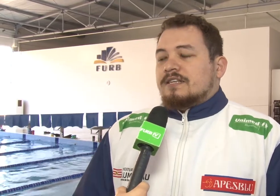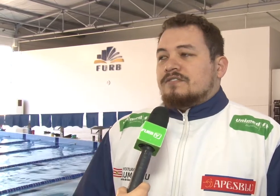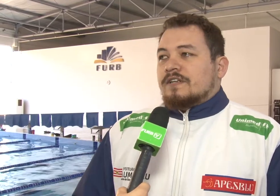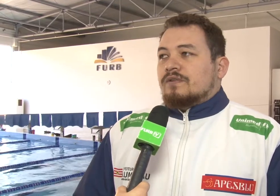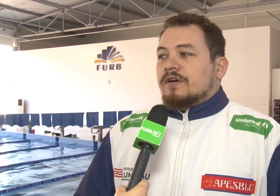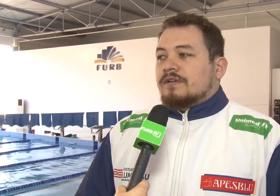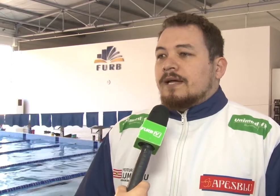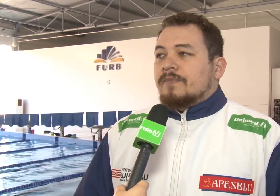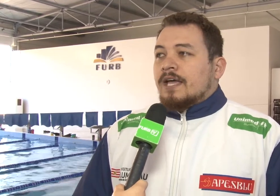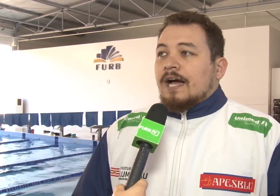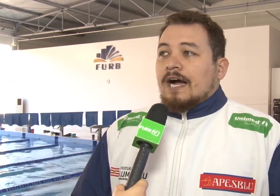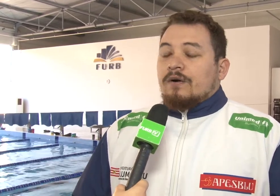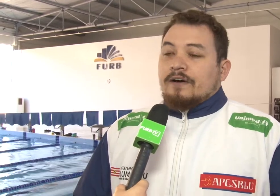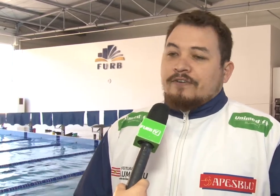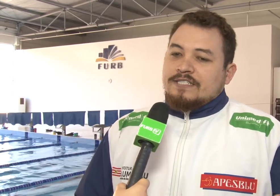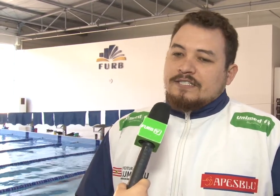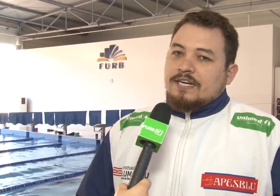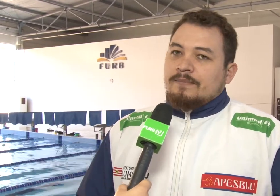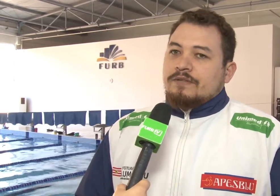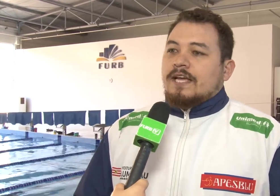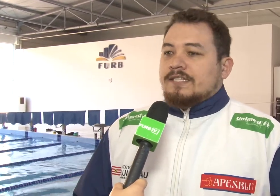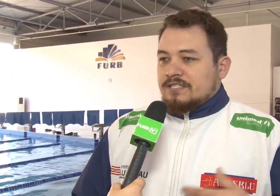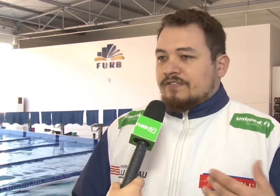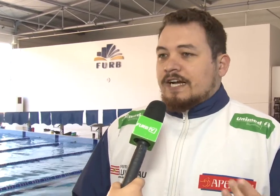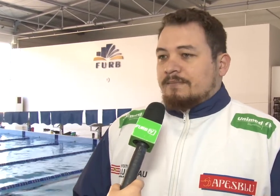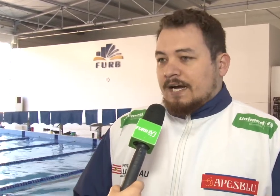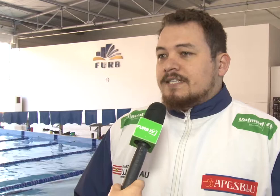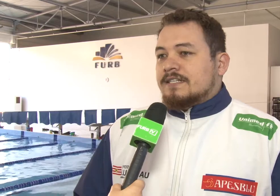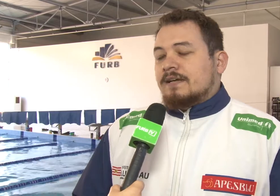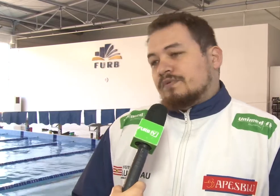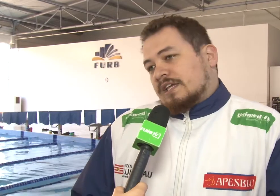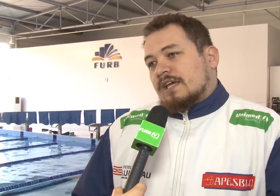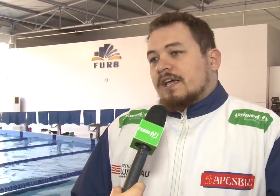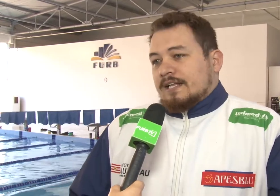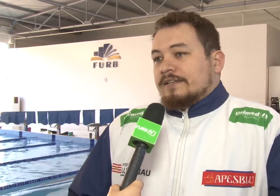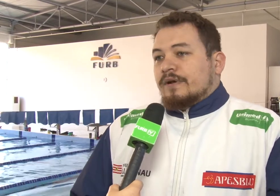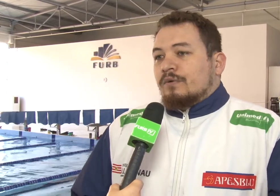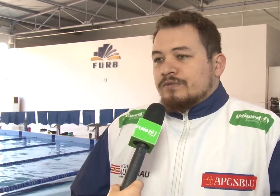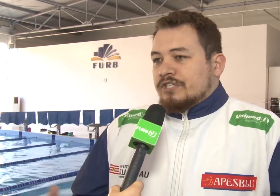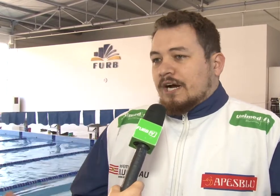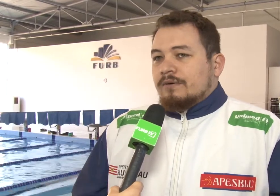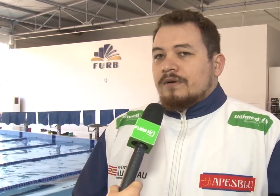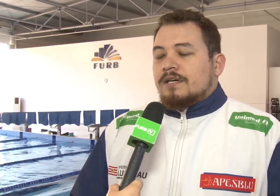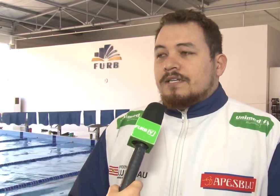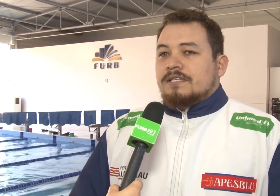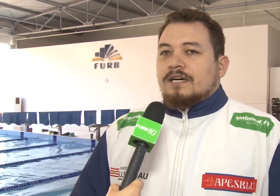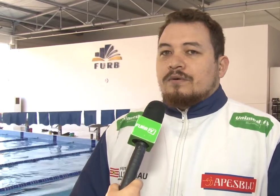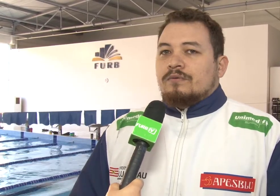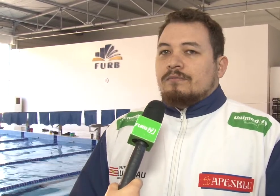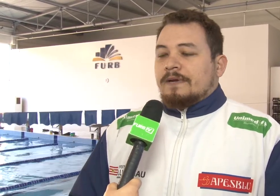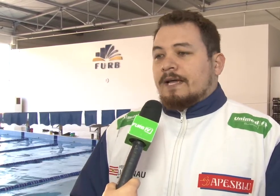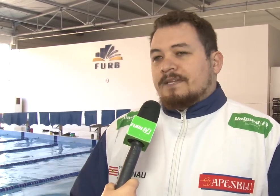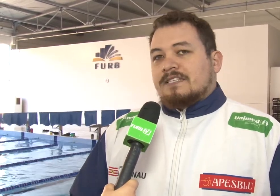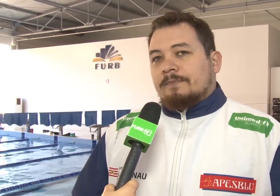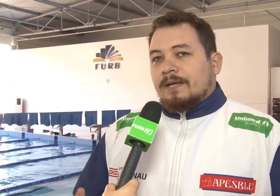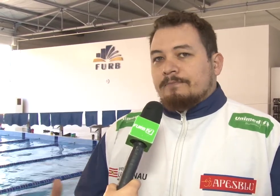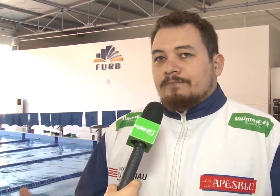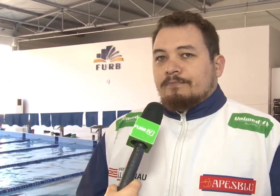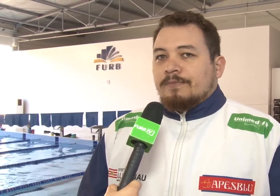satisfatórios. Agora a fase de treinamento é intensificar mais, porque, querendo ou o Mundial. Então, para representar bem o